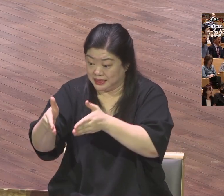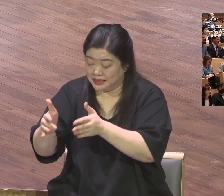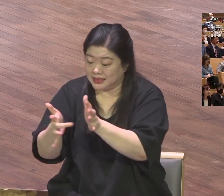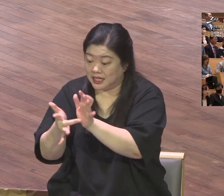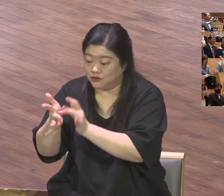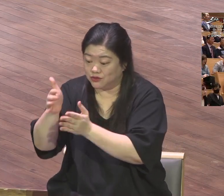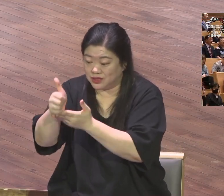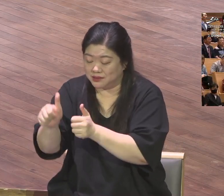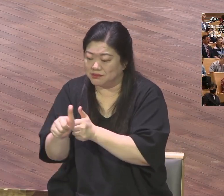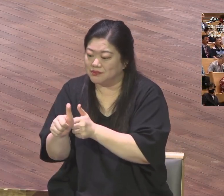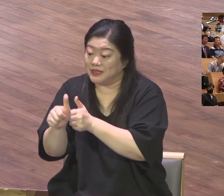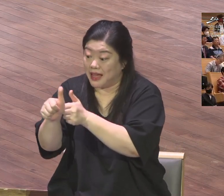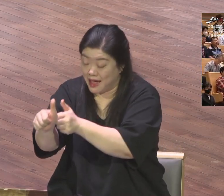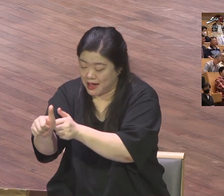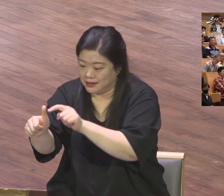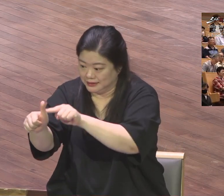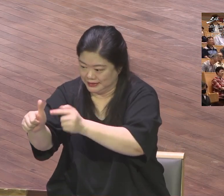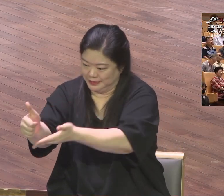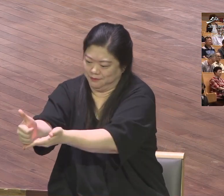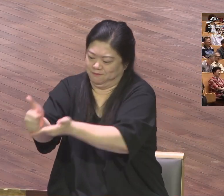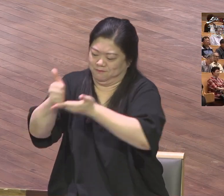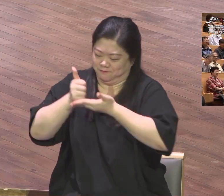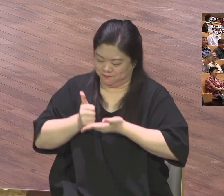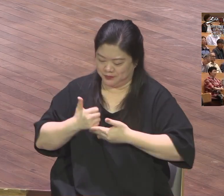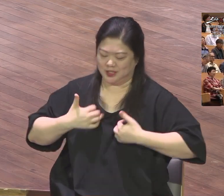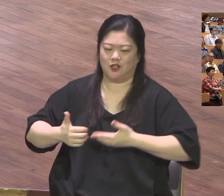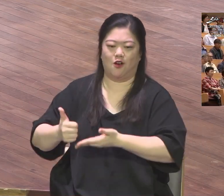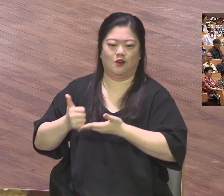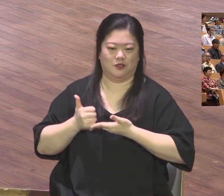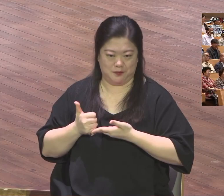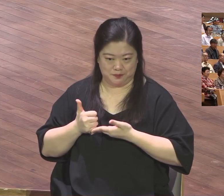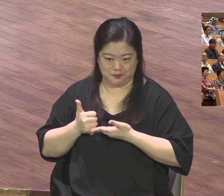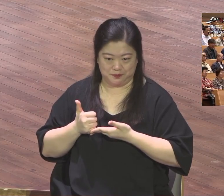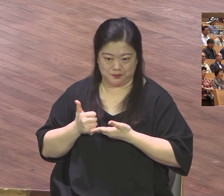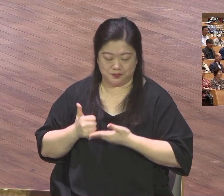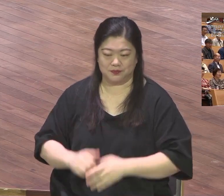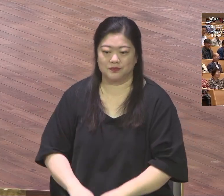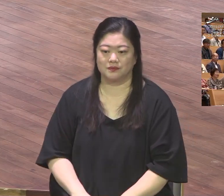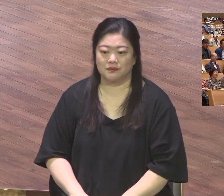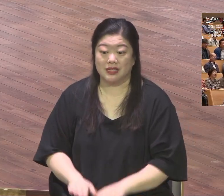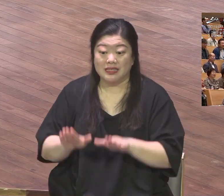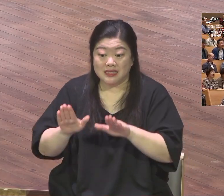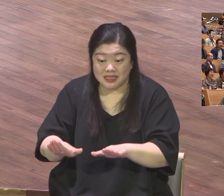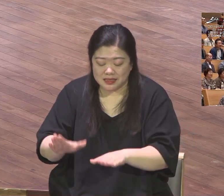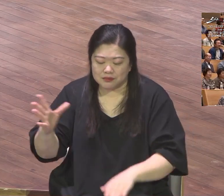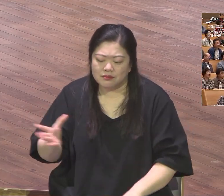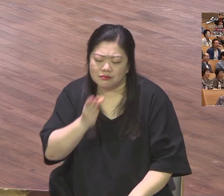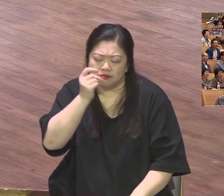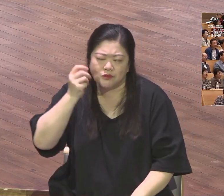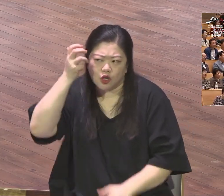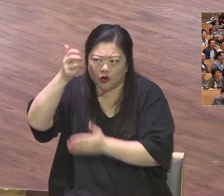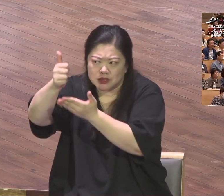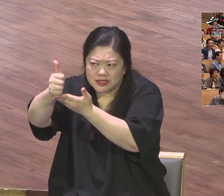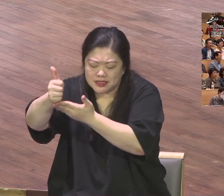예수님을 제 마음의 주인으로 영접합니다. 지금 성령으로 제 마음에